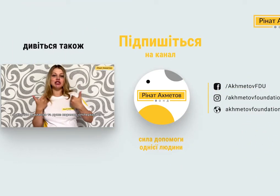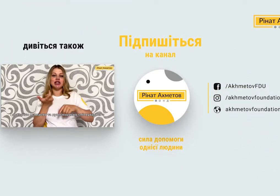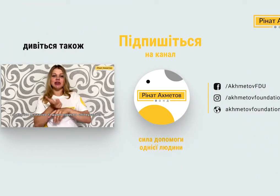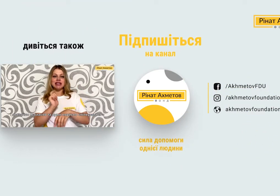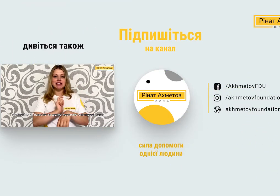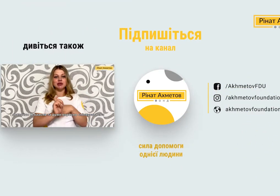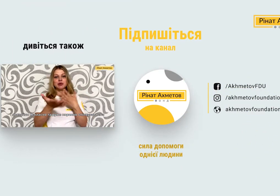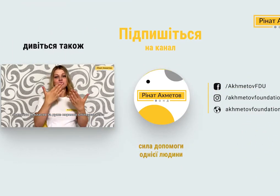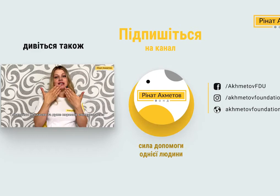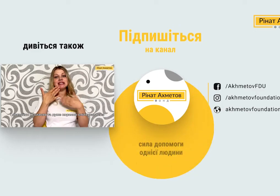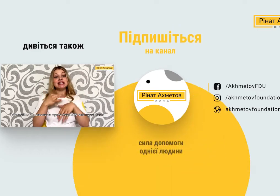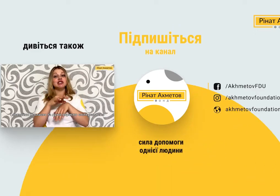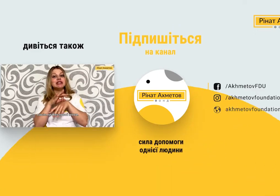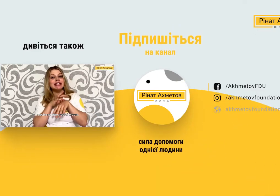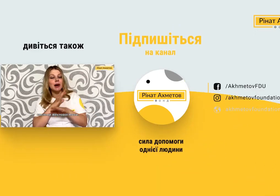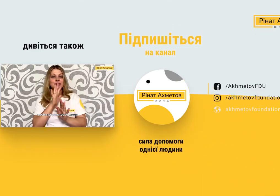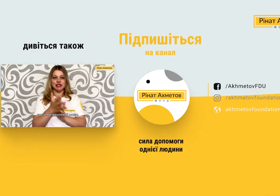Дякую за